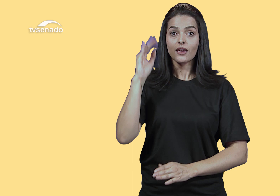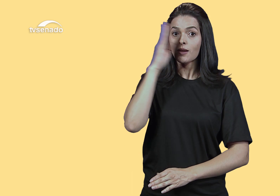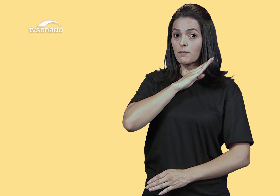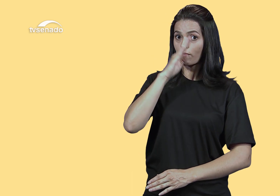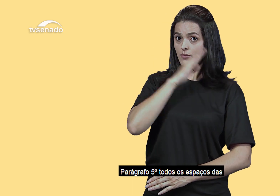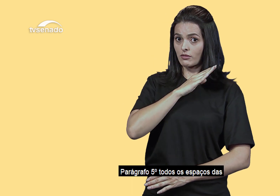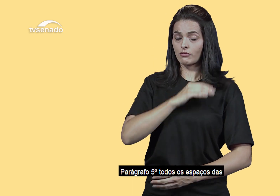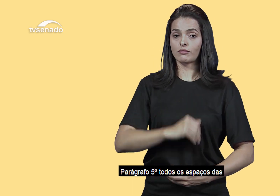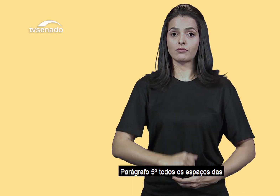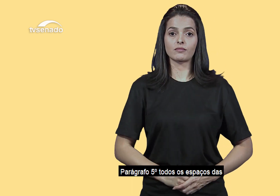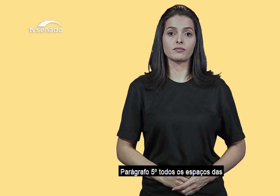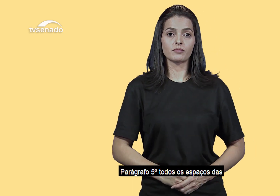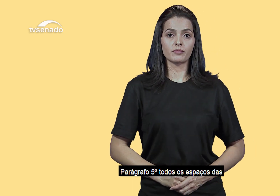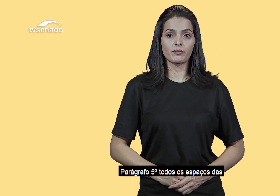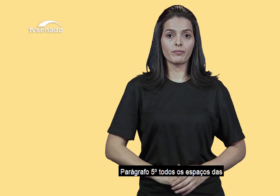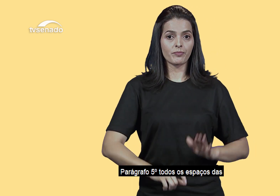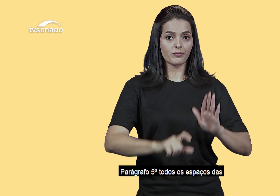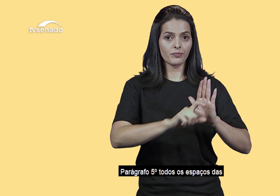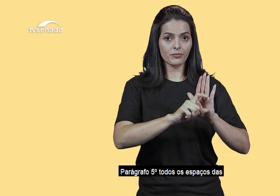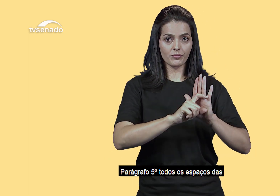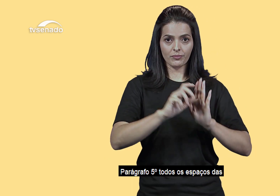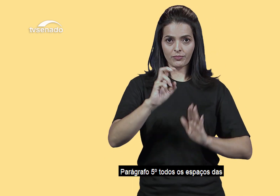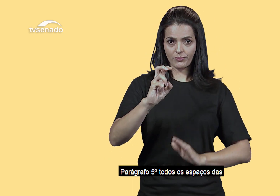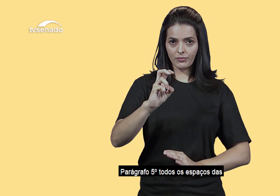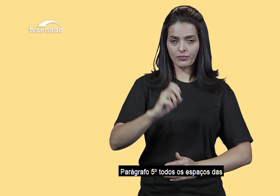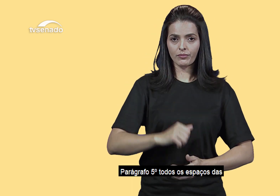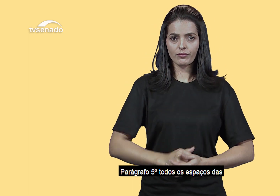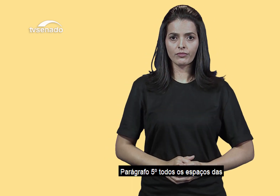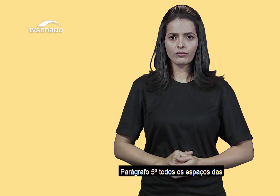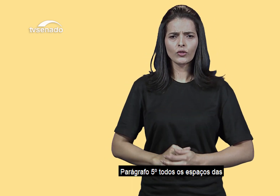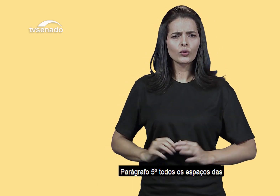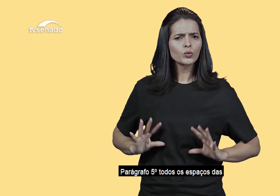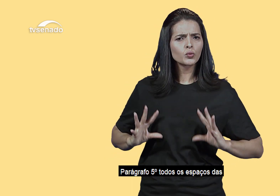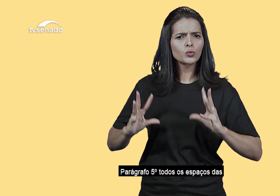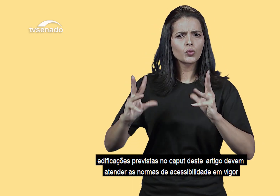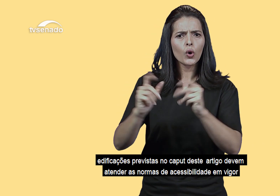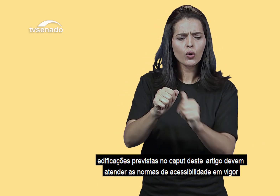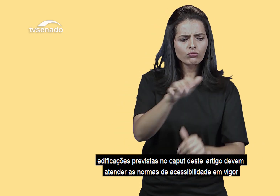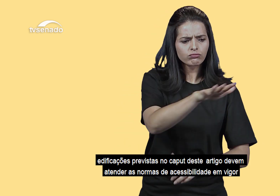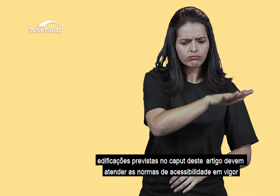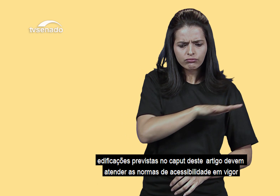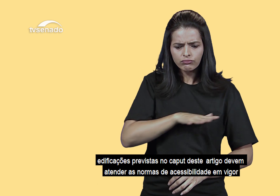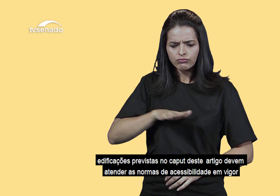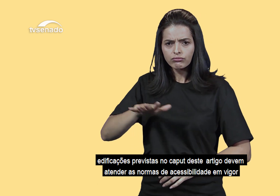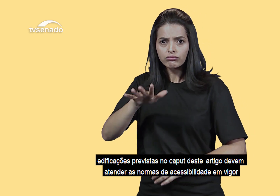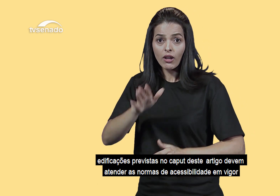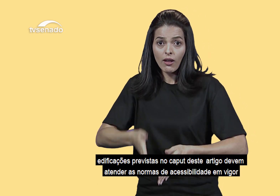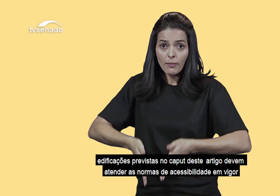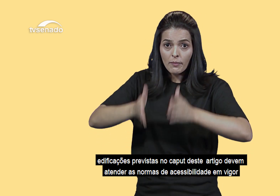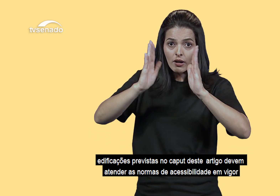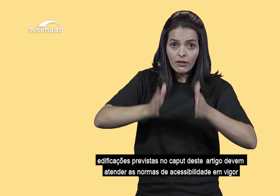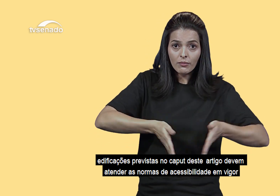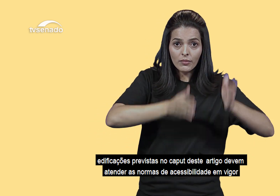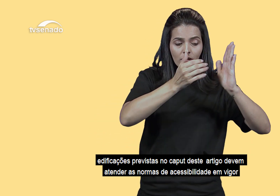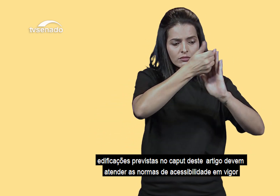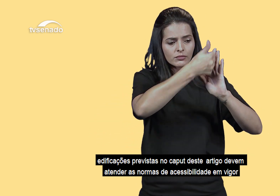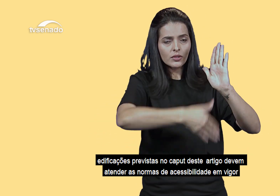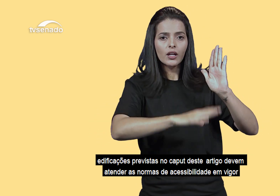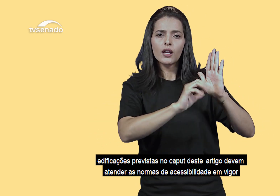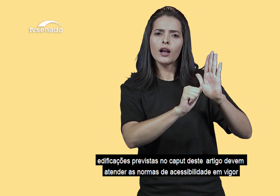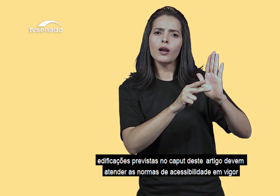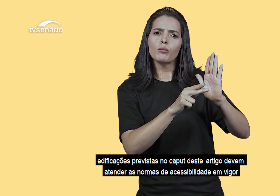Parágrafo 5º Todos os espaços das edificações previstas no caput deste artigo